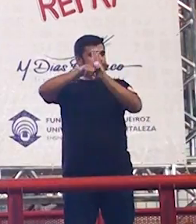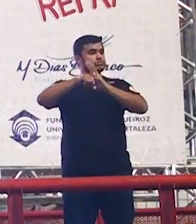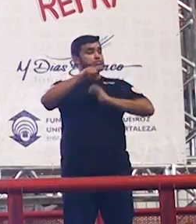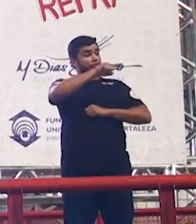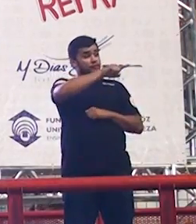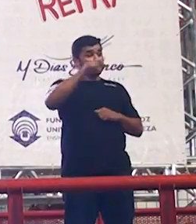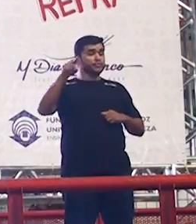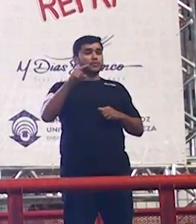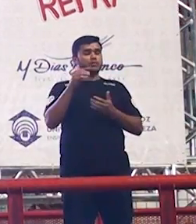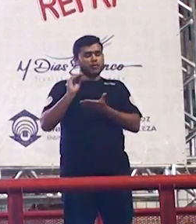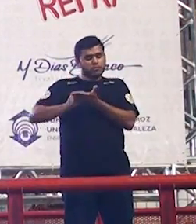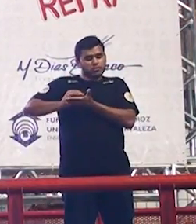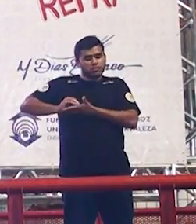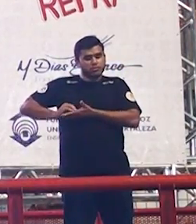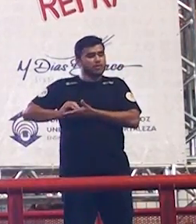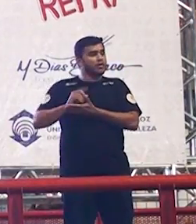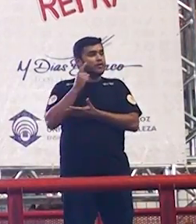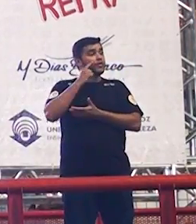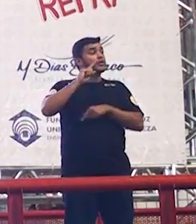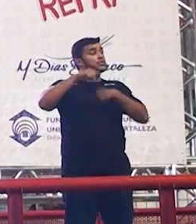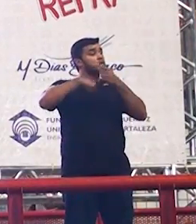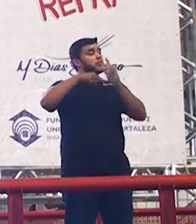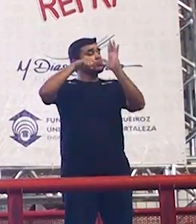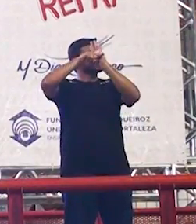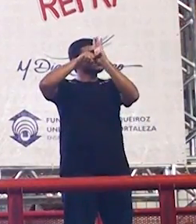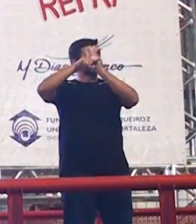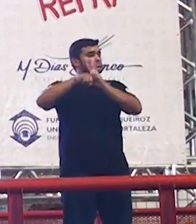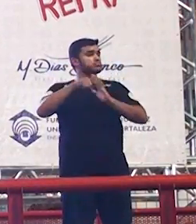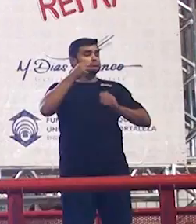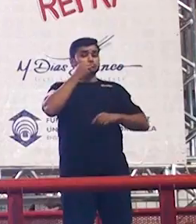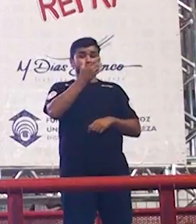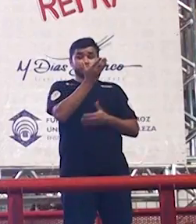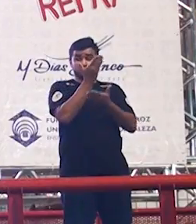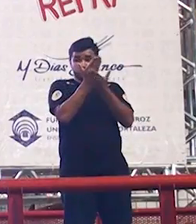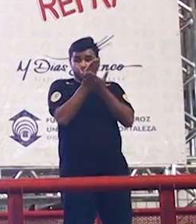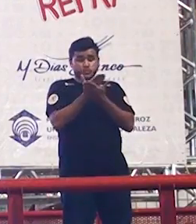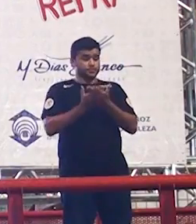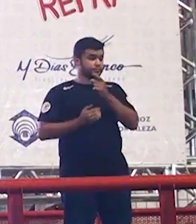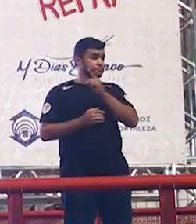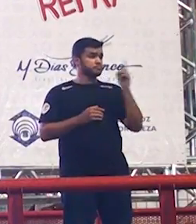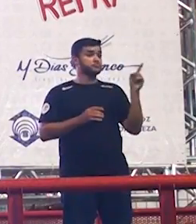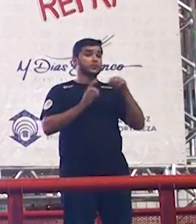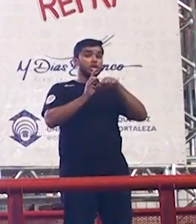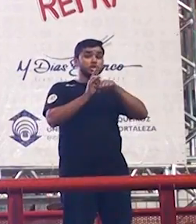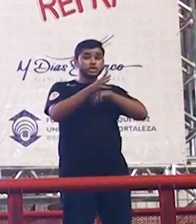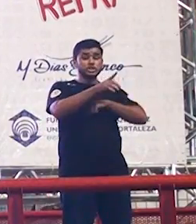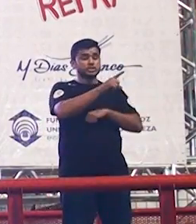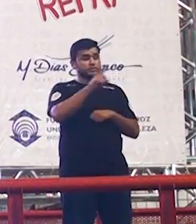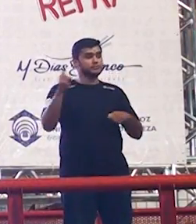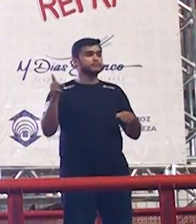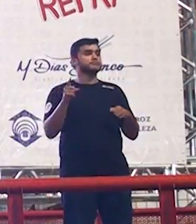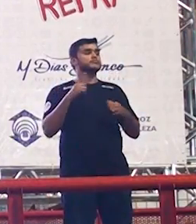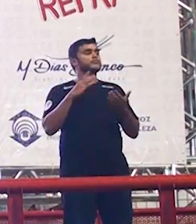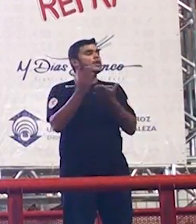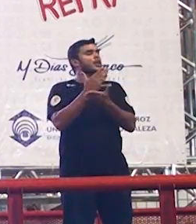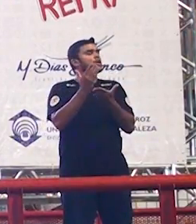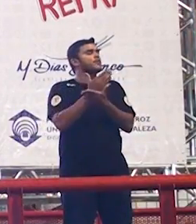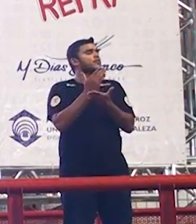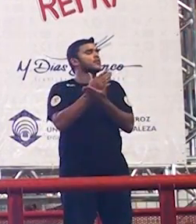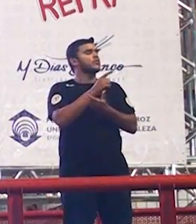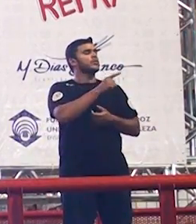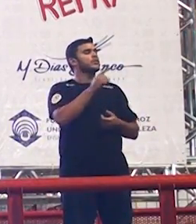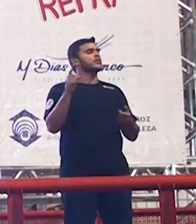e anota no cantinho. Pega um livro, um Boris Fausto. Eu costumo sempre indicar para o meu aluno o livro